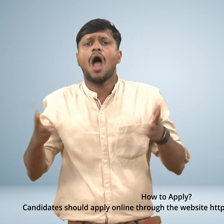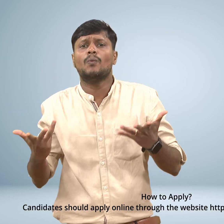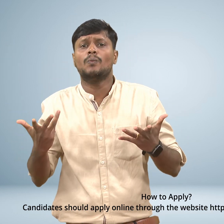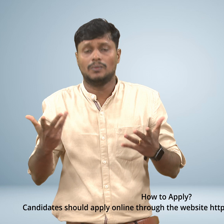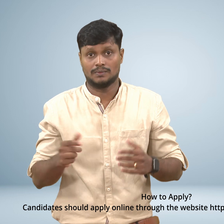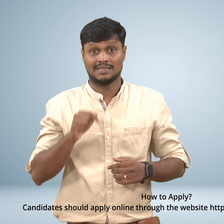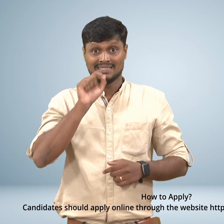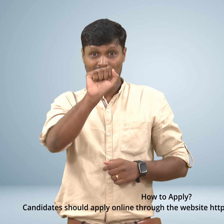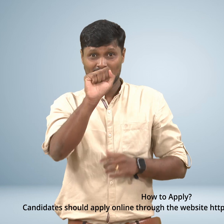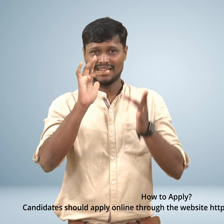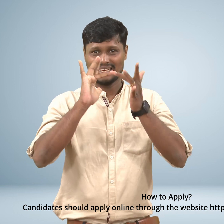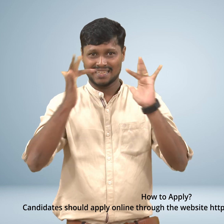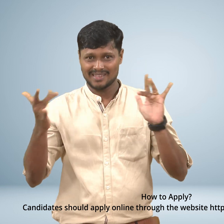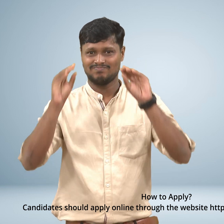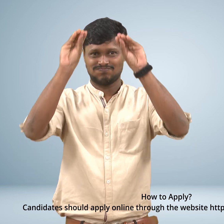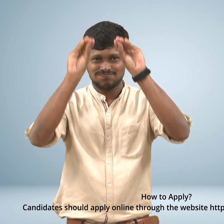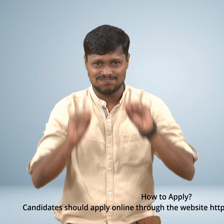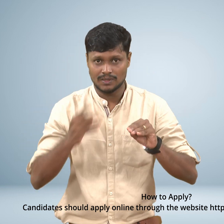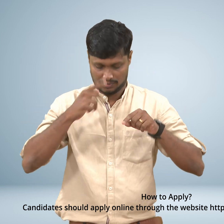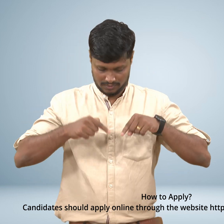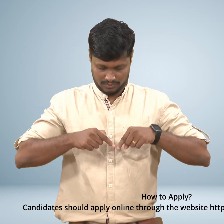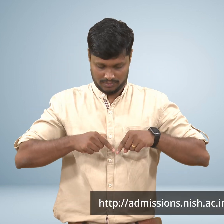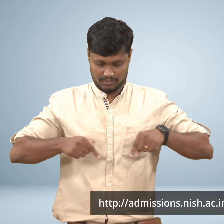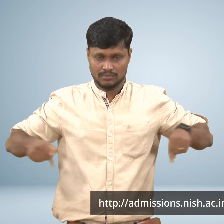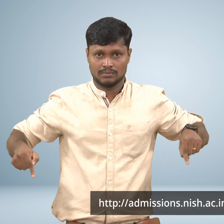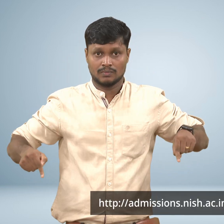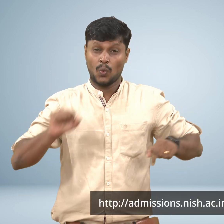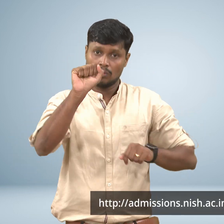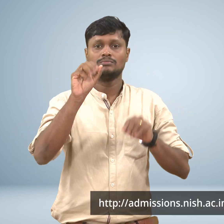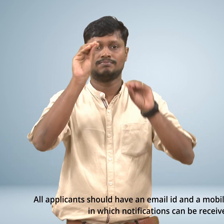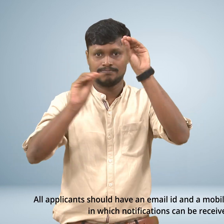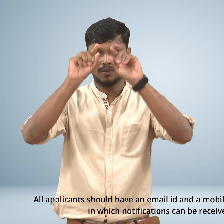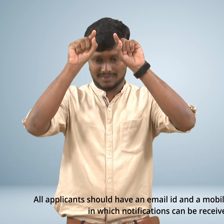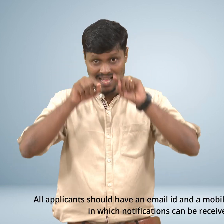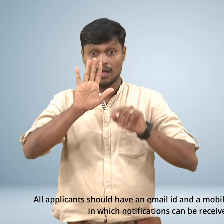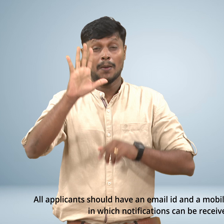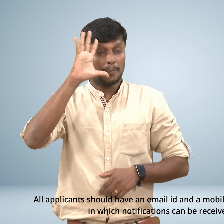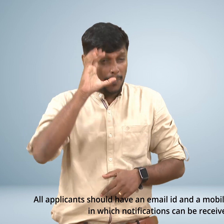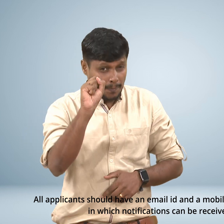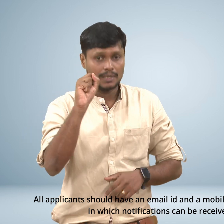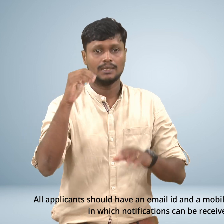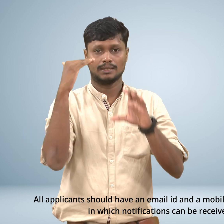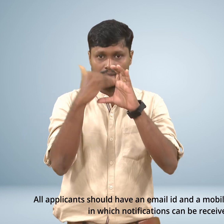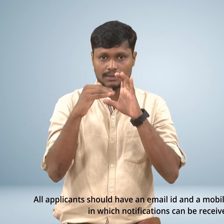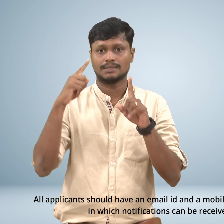എങ്ങനെയാണ് നിങ്ങൾ അപ്ലൈ ചെയ്യേണ്ടത്? ഓൺലൈനായിട്ടാണ് അപ്ലൈ ചെയ്യേണ്ടത്. അതിൻ്റെ ലിങ്ക് താഴെ കൊടുത്തിട്ടുണ്ട്. നിങ്ങൾക്ക് സ്വന്തമായ ഇമെയിൽ